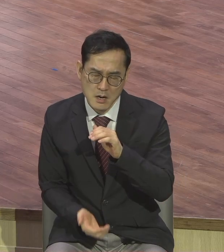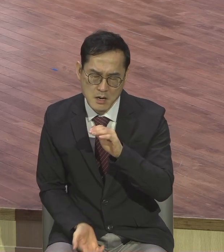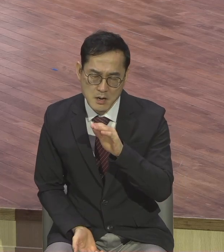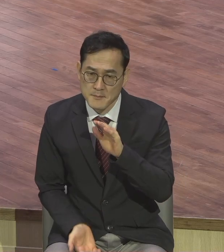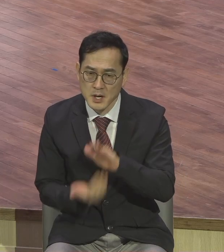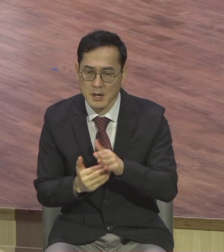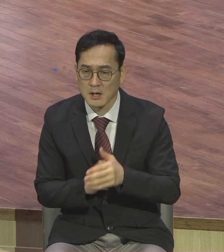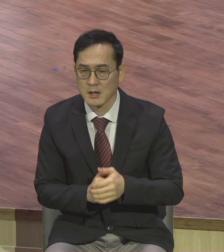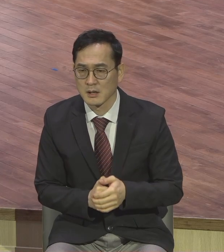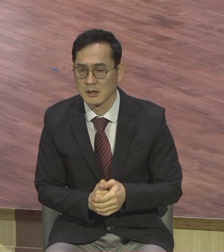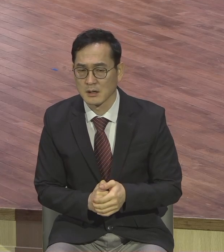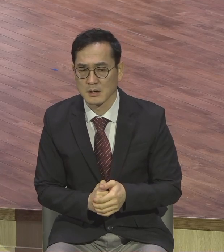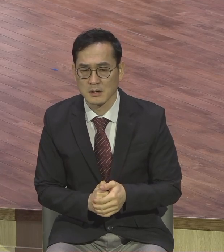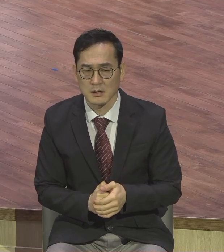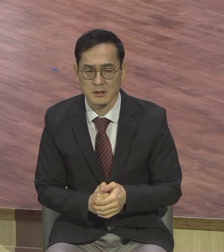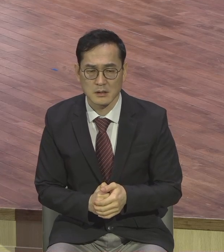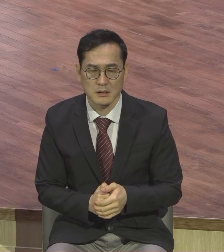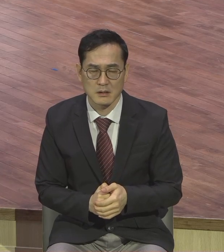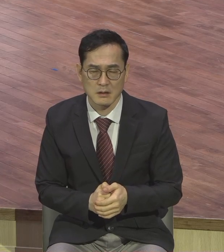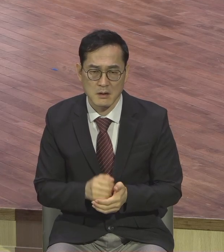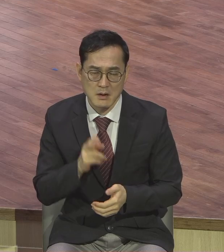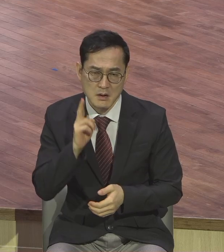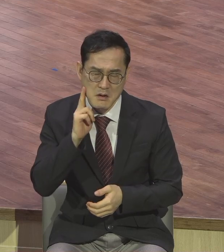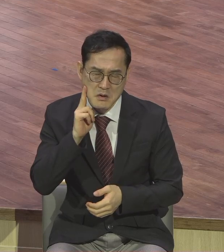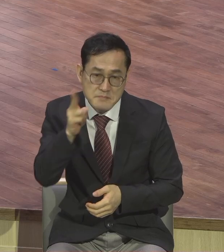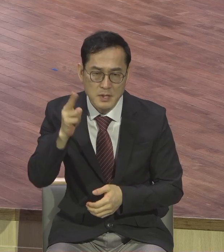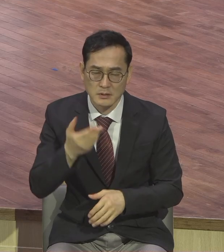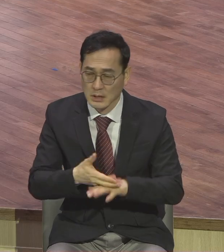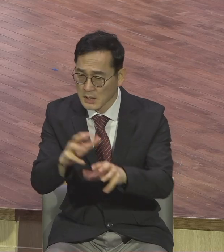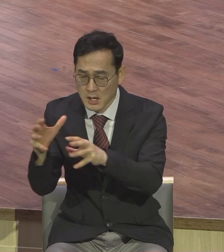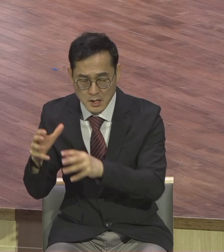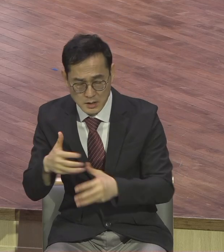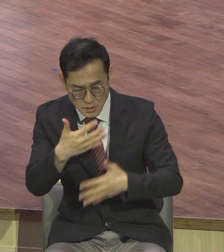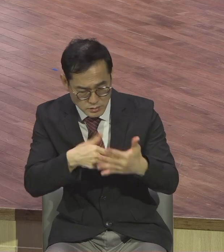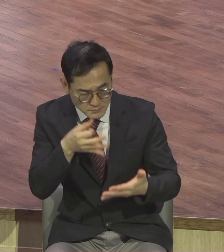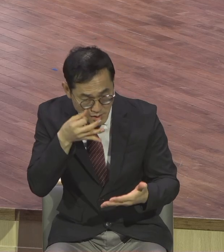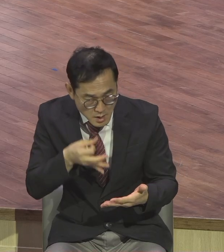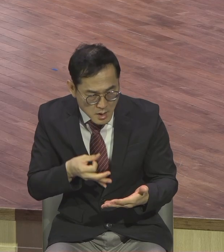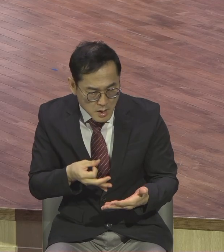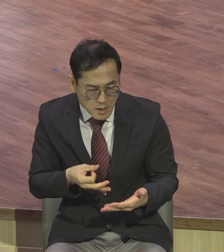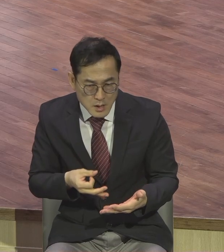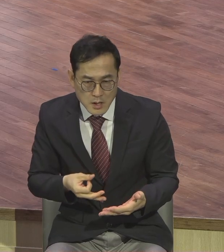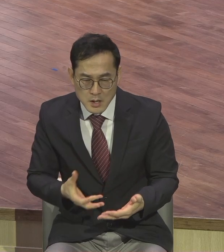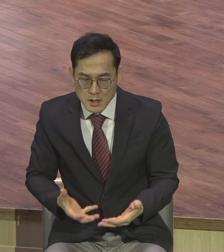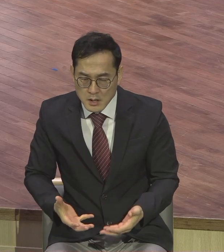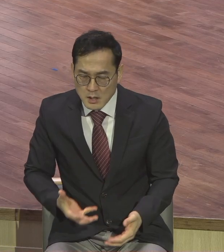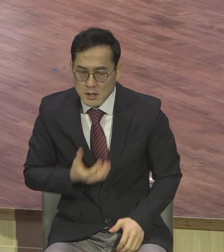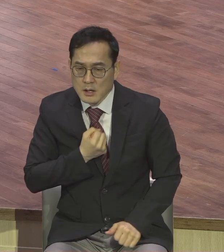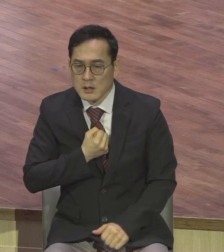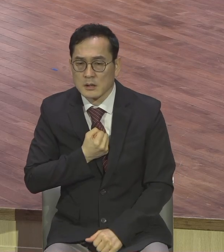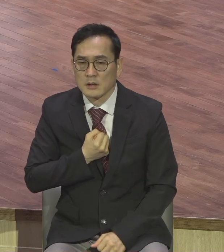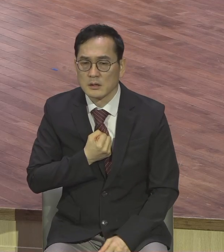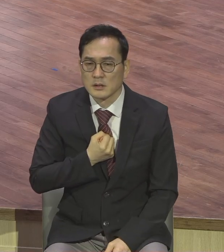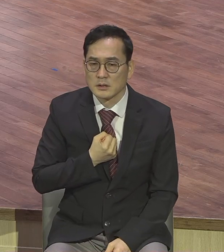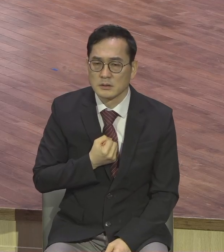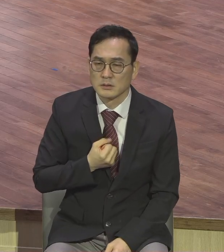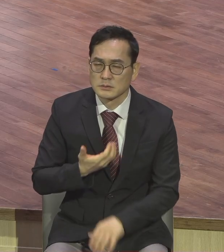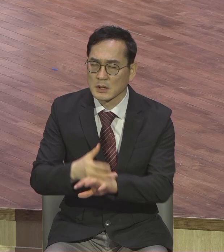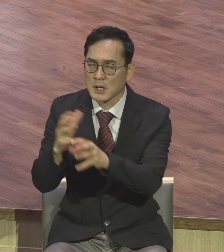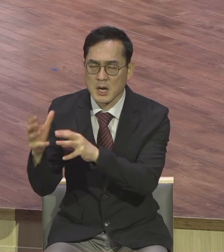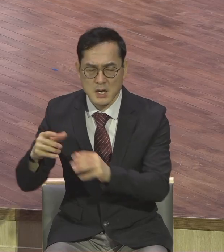극단적입니다. 극단적. 그러니까 국제 이 사회의 비난을 많이 받았습니다.